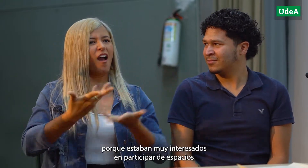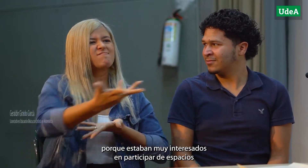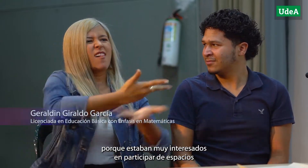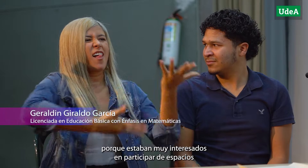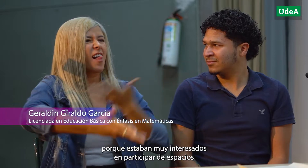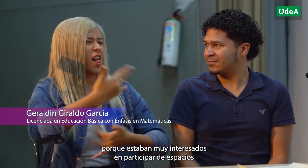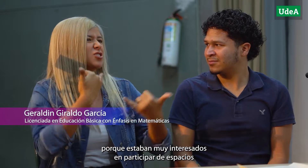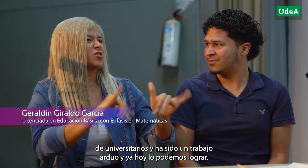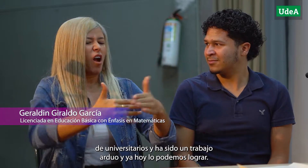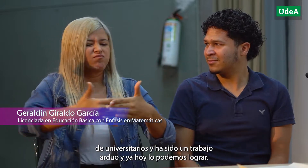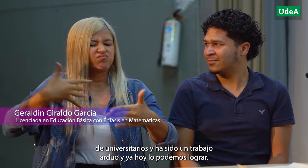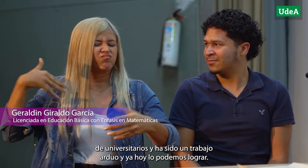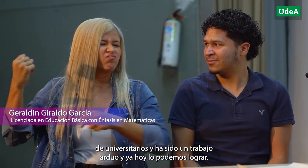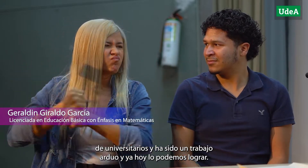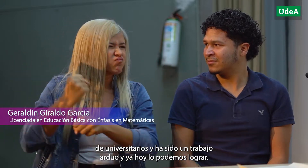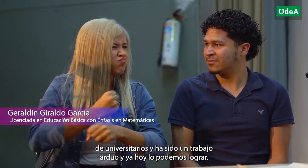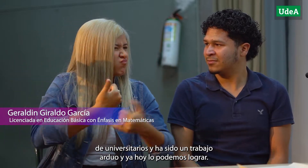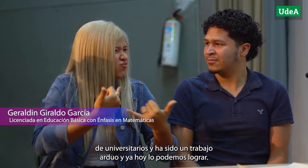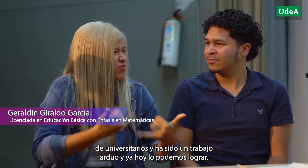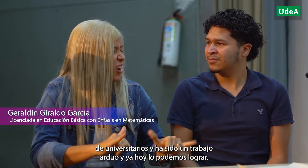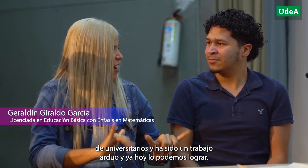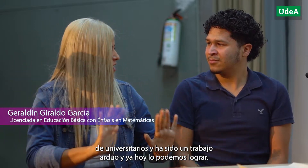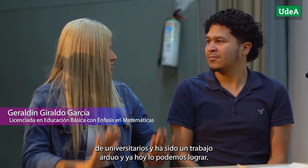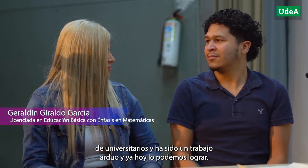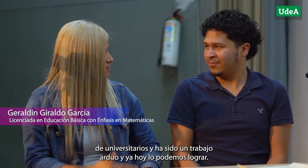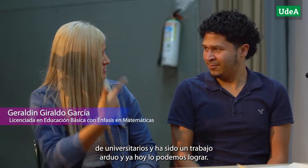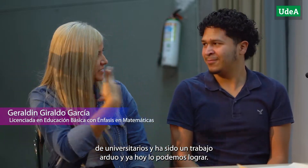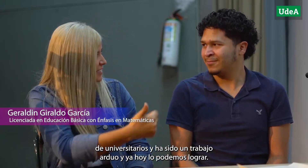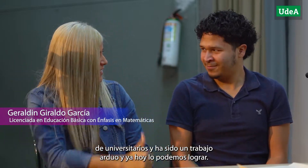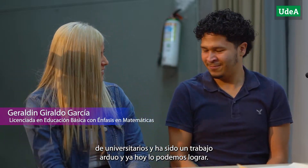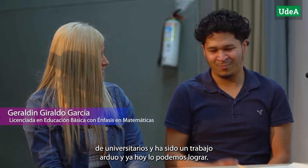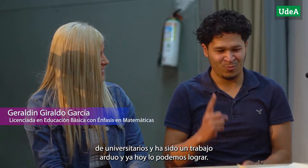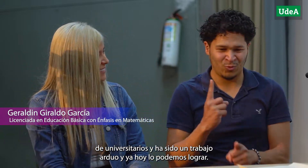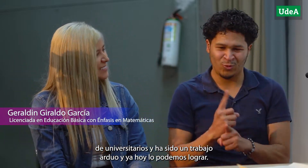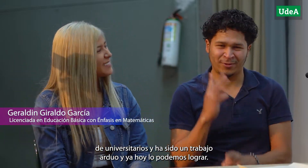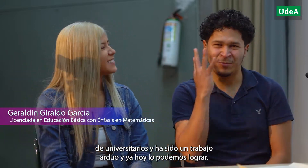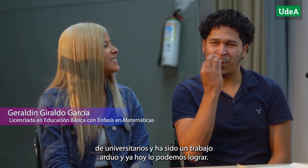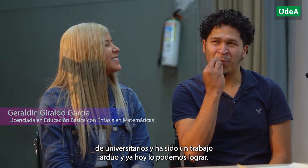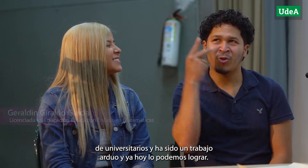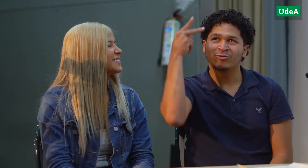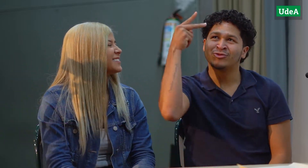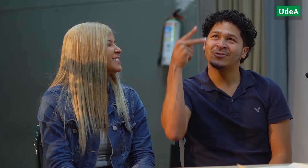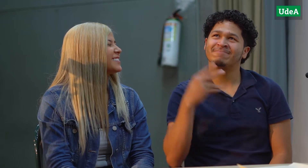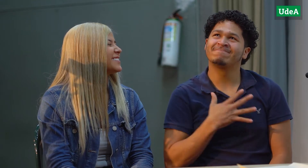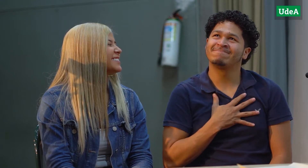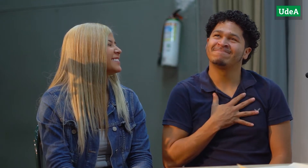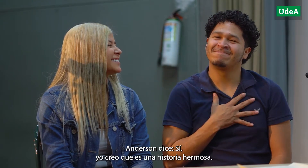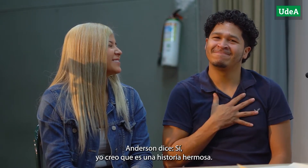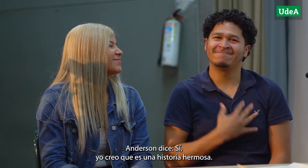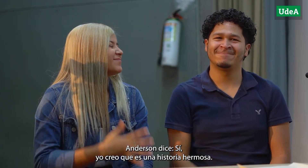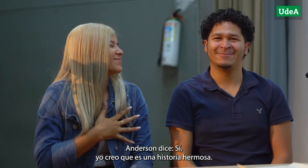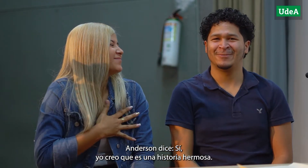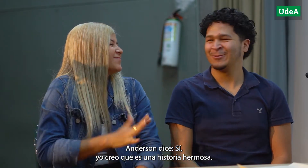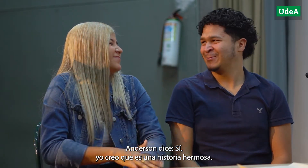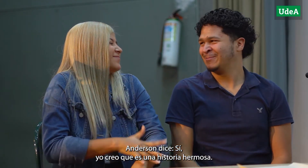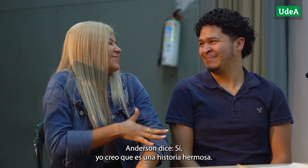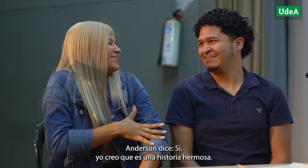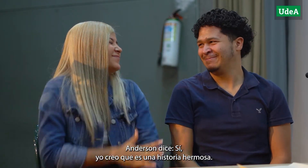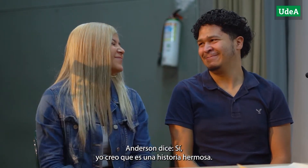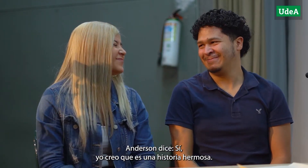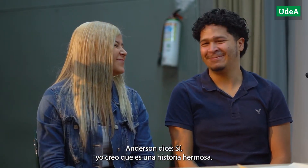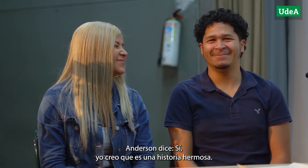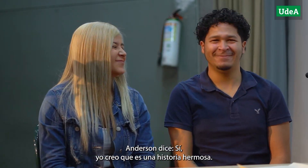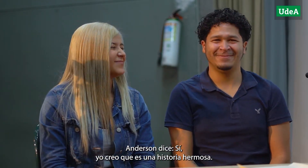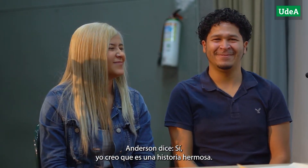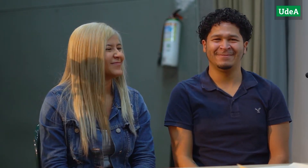en participar de espacios universitarios y ha sido un trabajo arduo y ya hoy lo podemos lograr. Anderson dice, sí, yo creo que